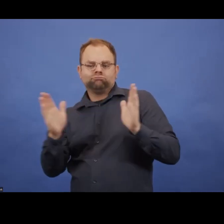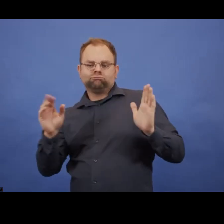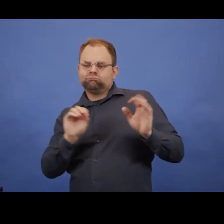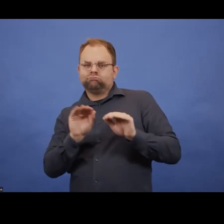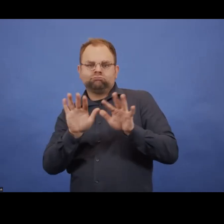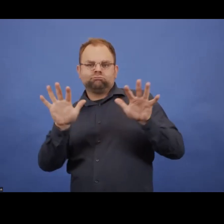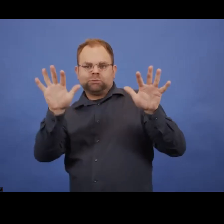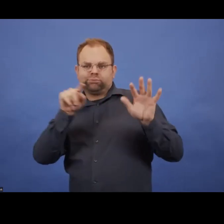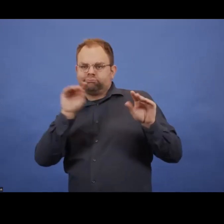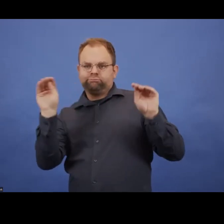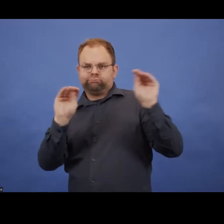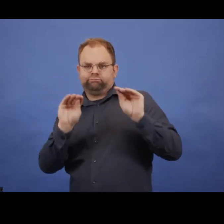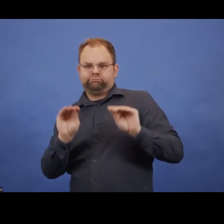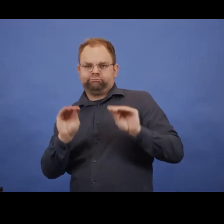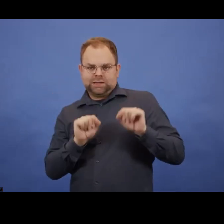por refugiados.